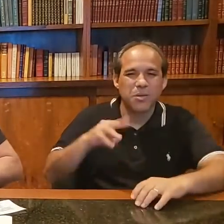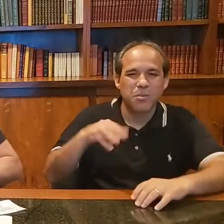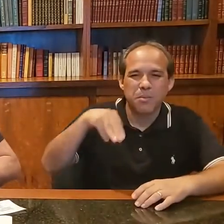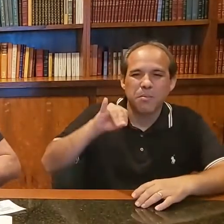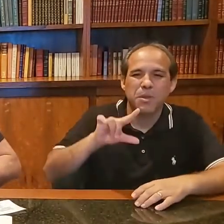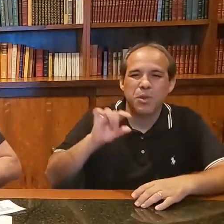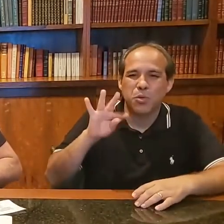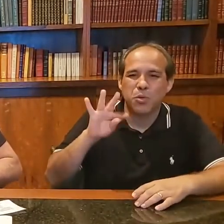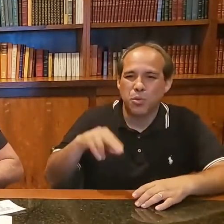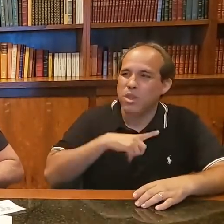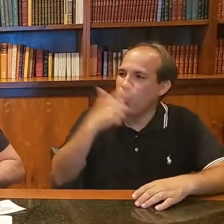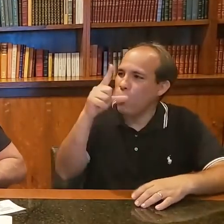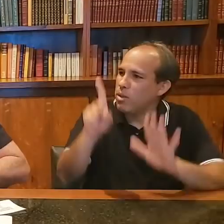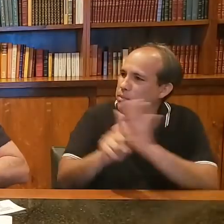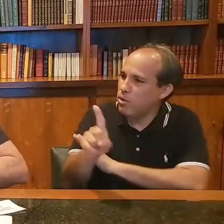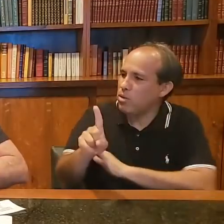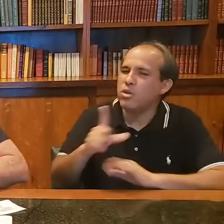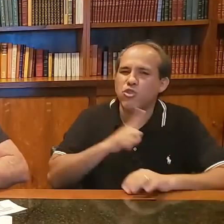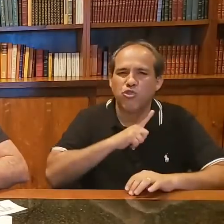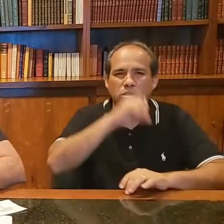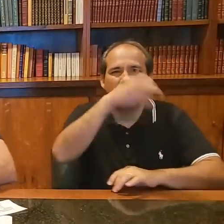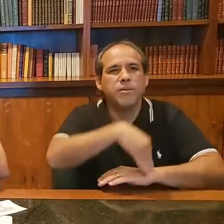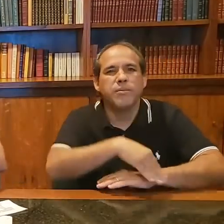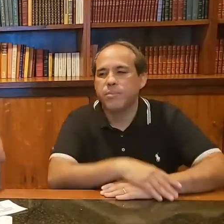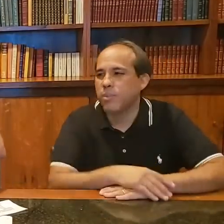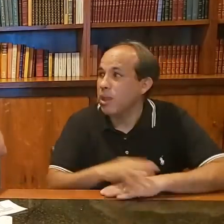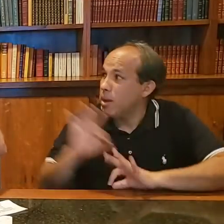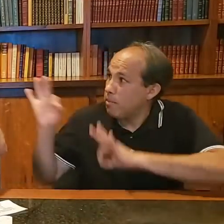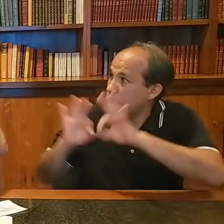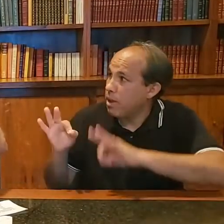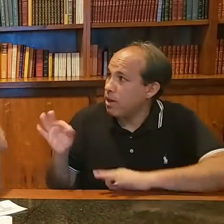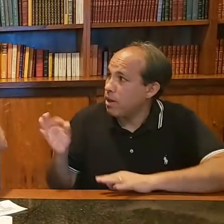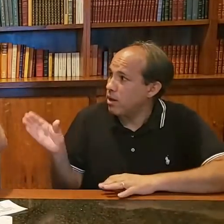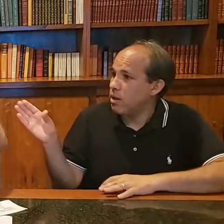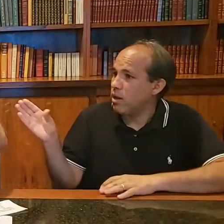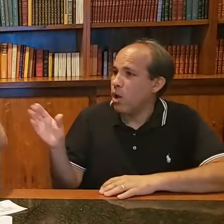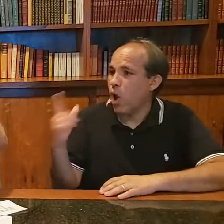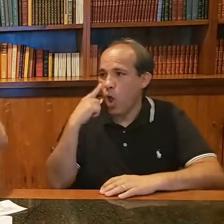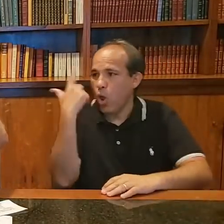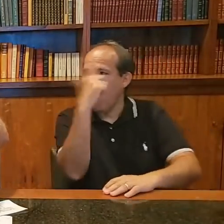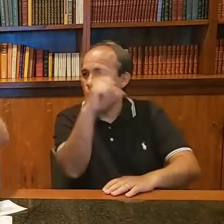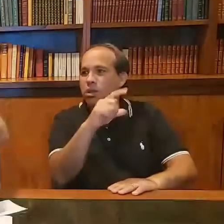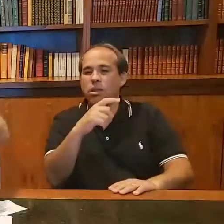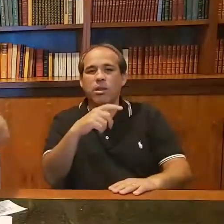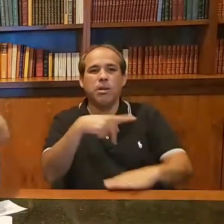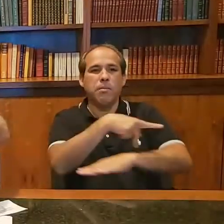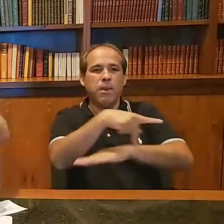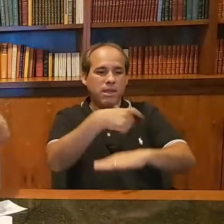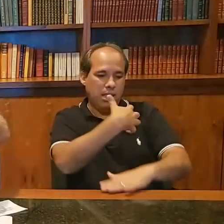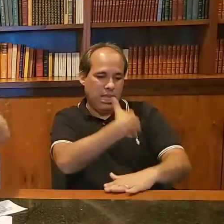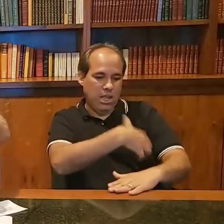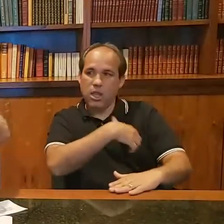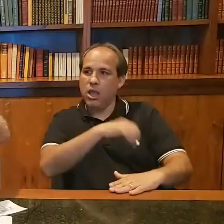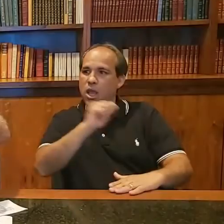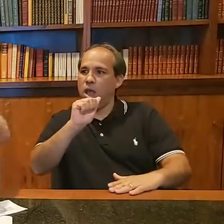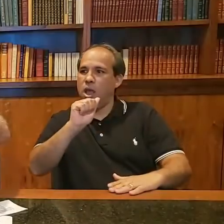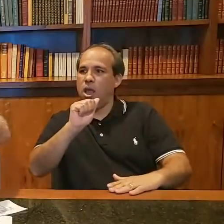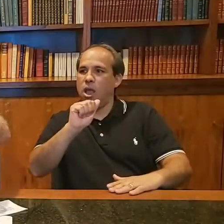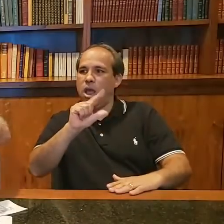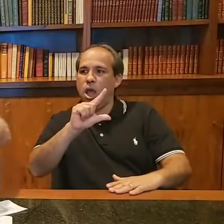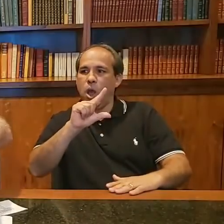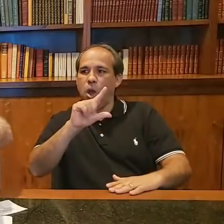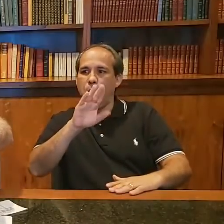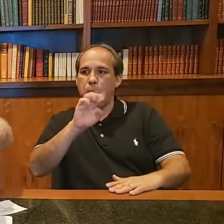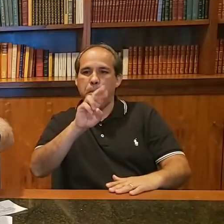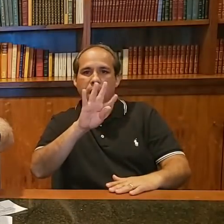Vamos lá, tem mais uma pergunta aí, Cid? Vamos lá, prepara aí. Enquanto você prepara, Cid, olha aqui a Argentina, o nosso Alberto Fernandes, né,